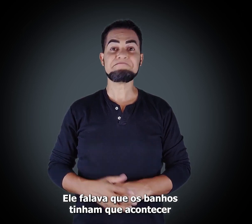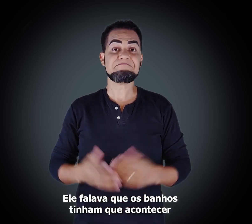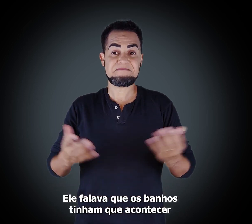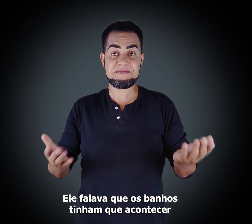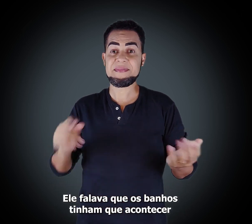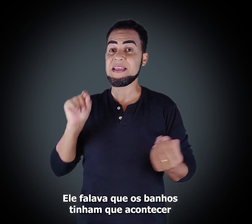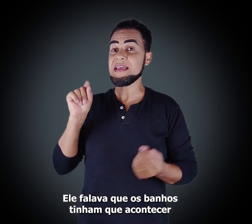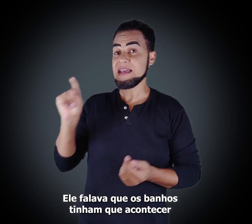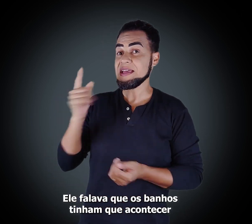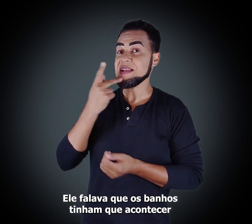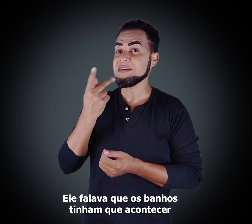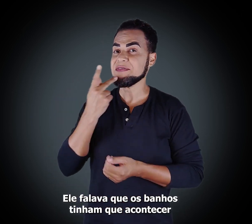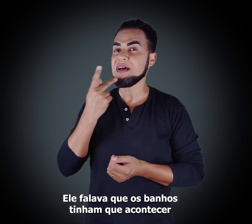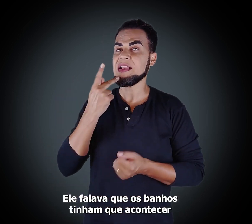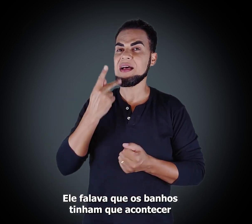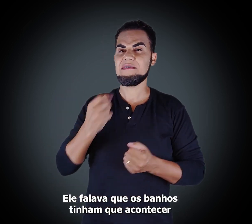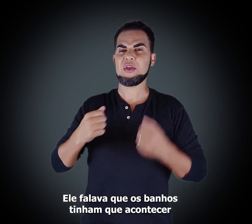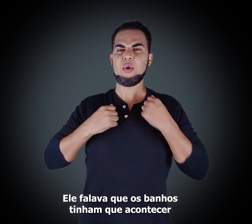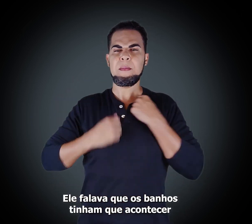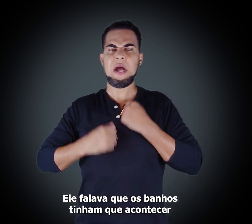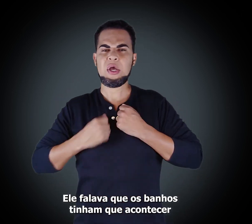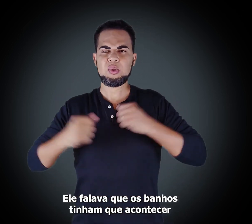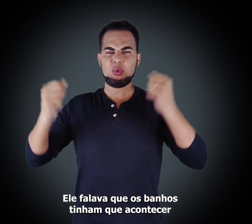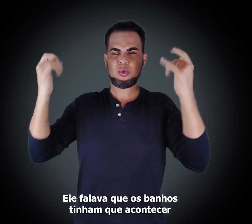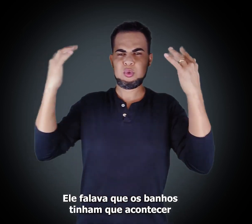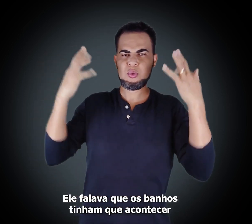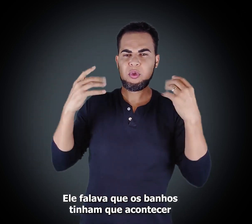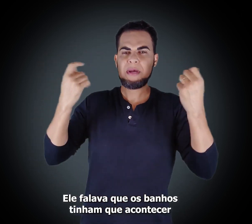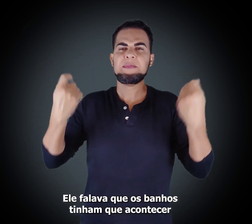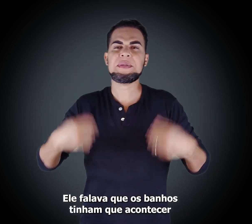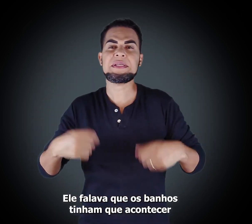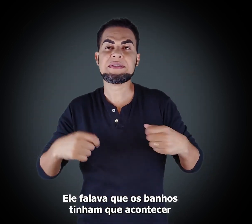Ele falava que os banhos tinha que acontecer,